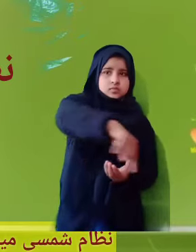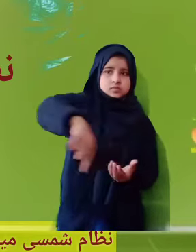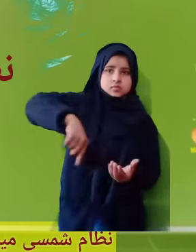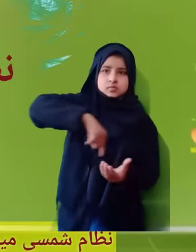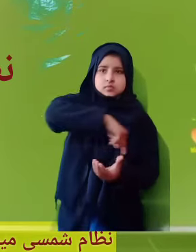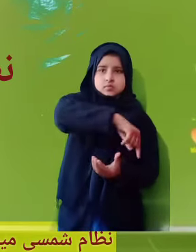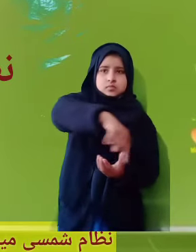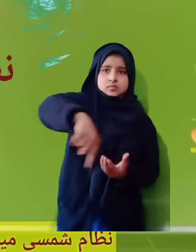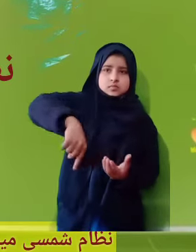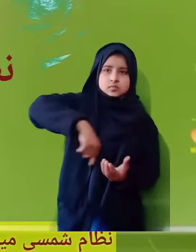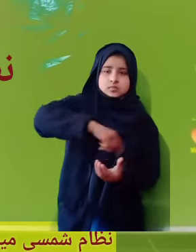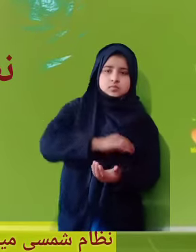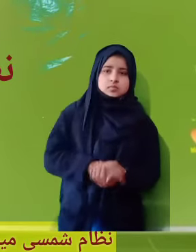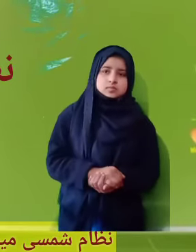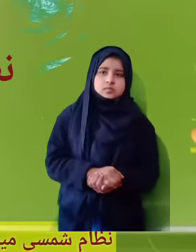निज़ामे शमसी,